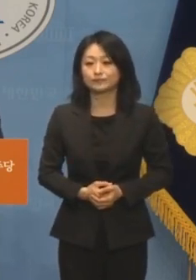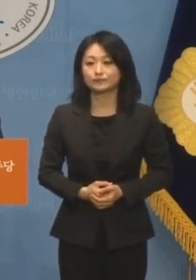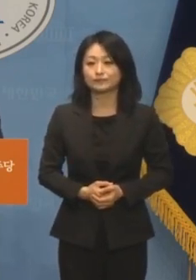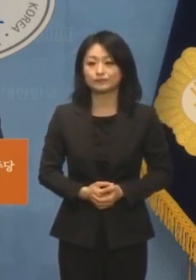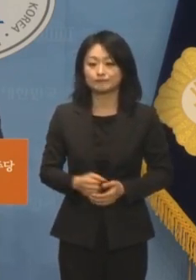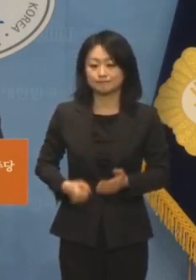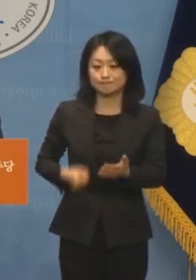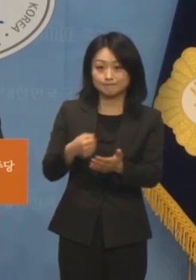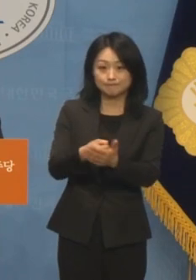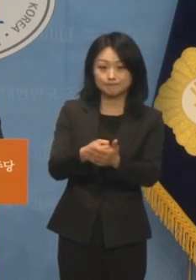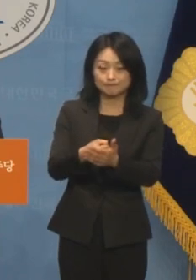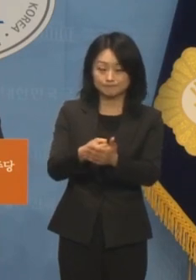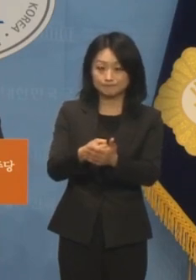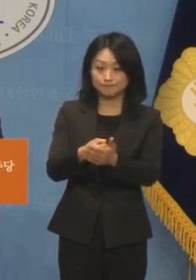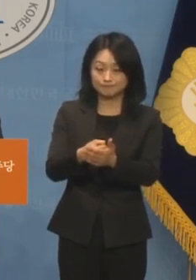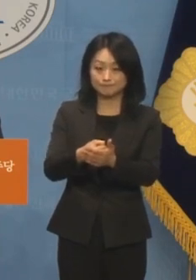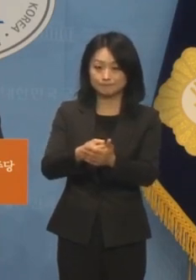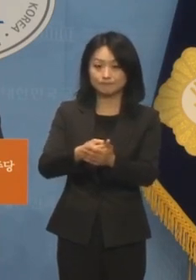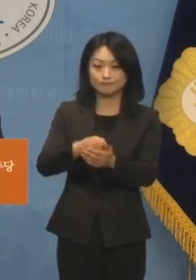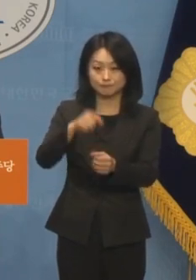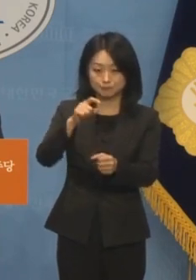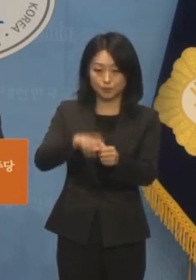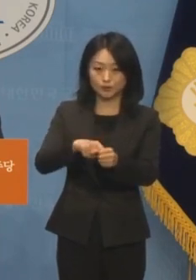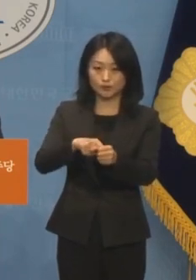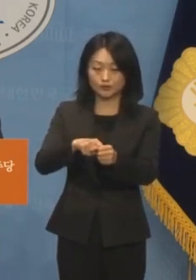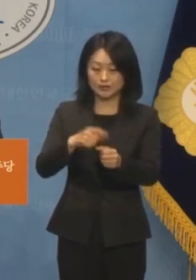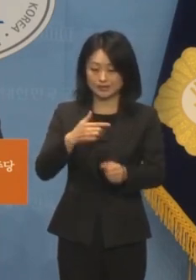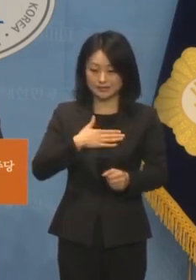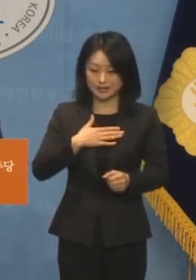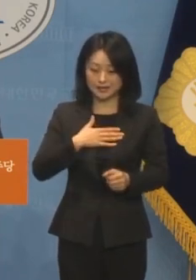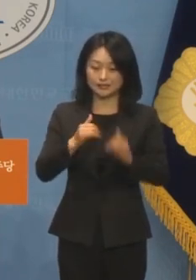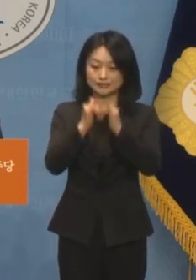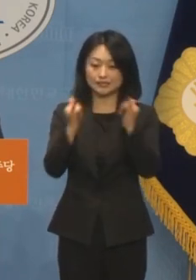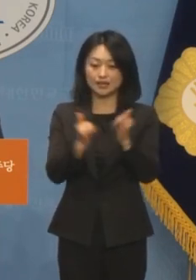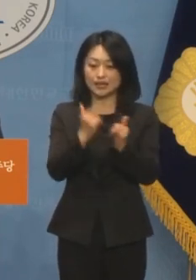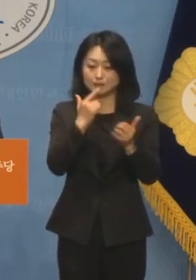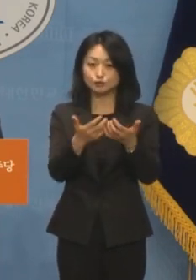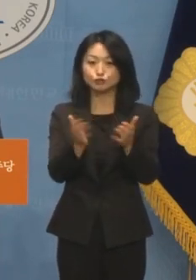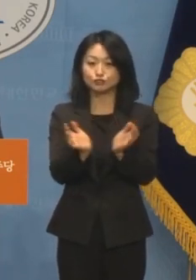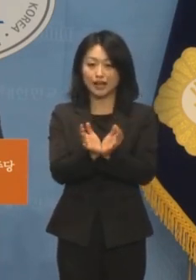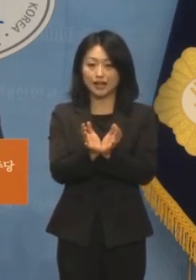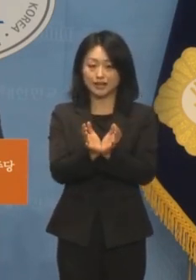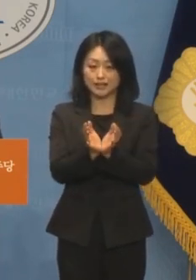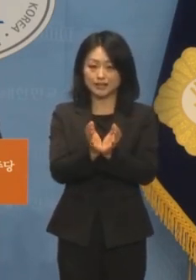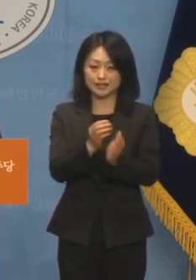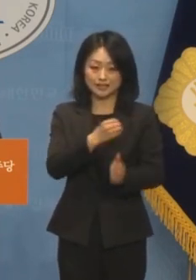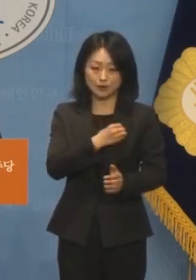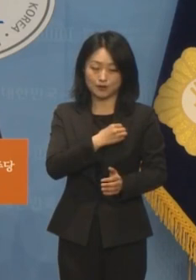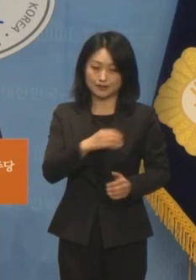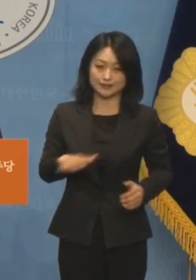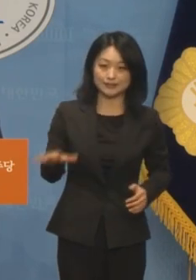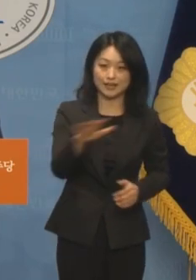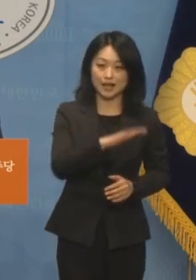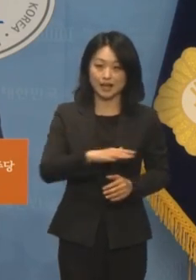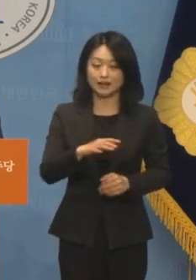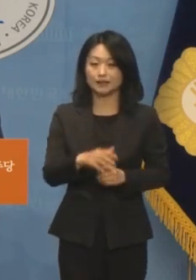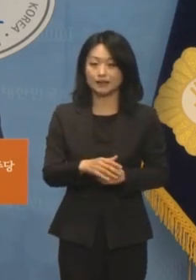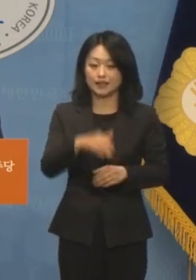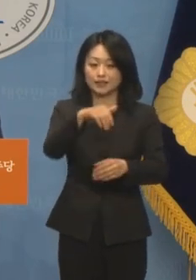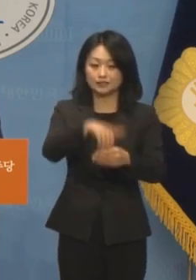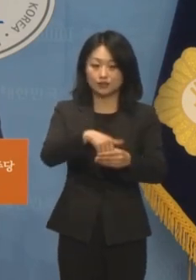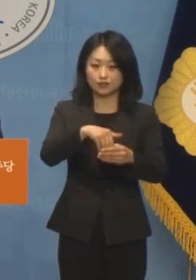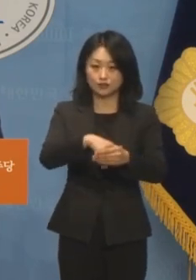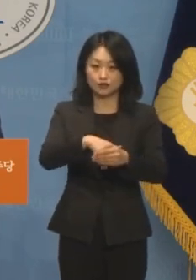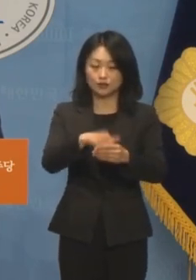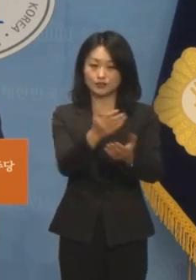그 다짐을 지키기 위해 저와 사회민주당의 동료들은 창당 후 선거제도 개혁과 연합정치